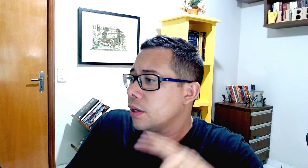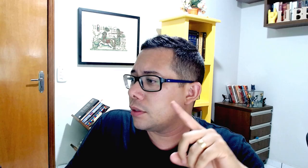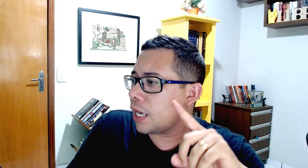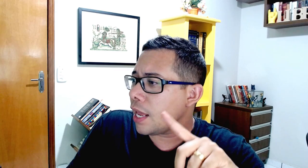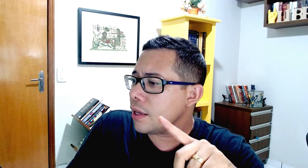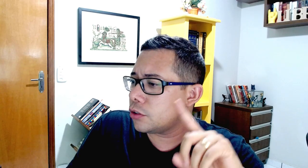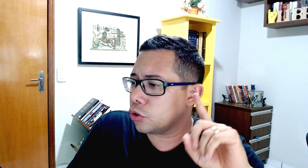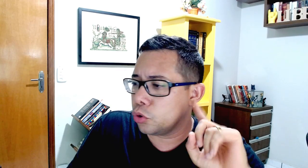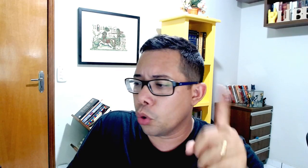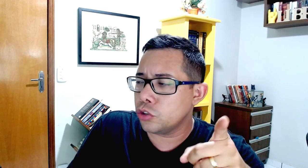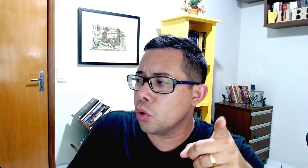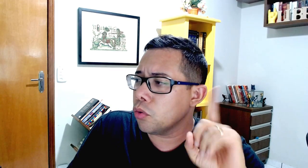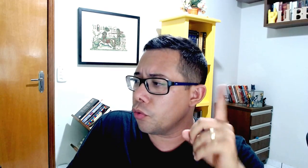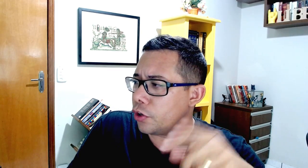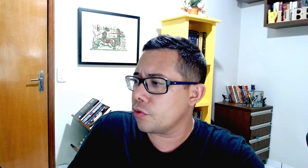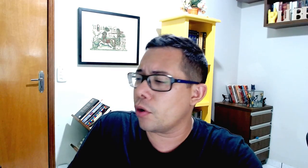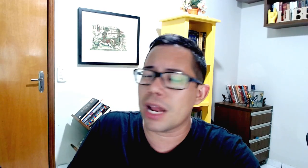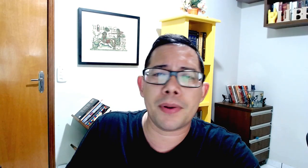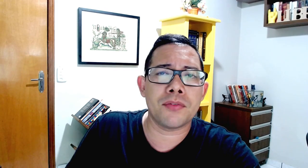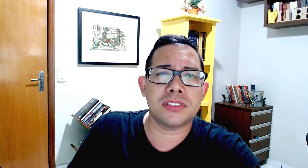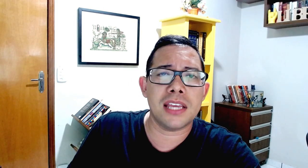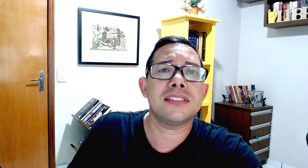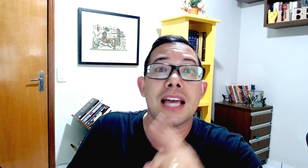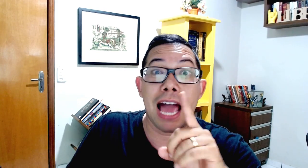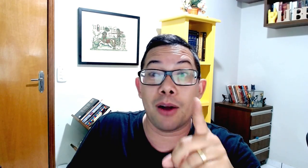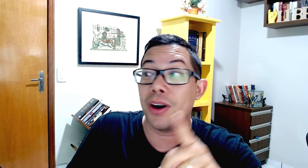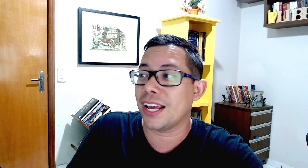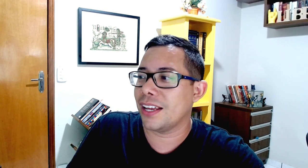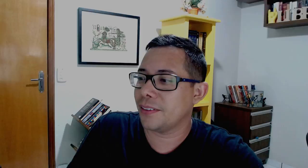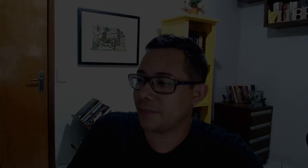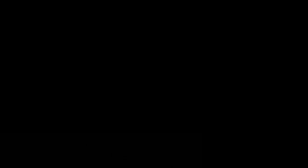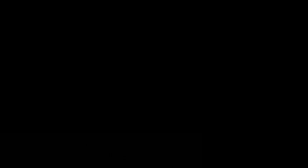lá três dois um vídeo vai rolar para vocês agora